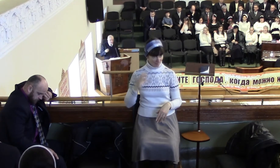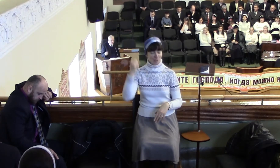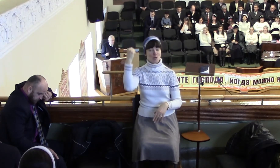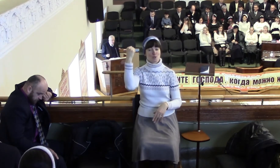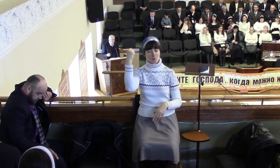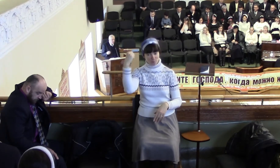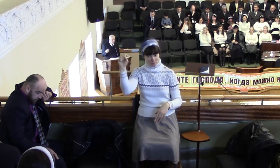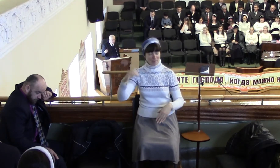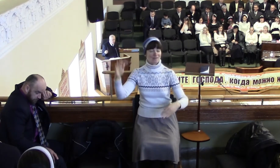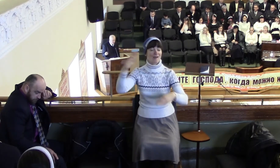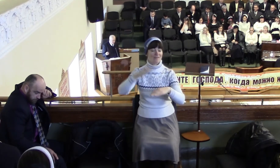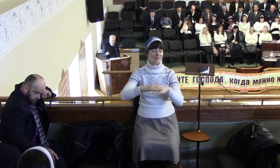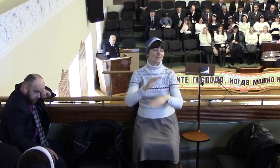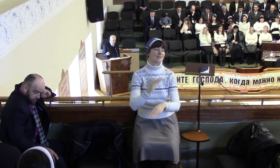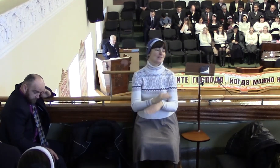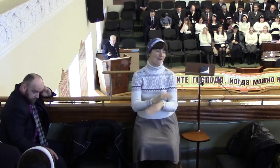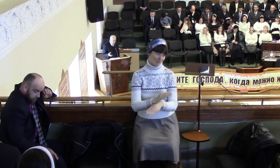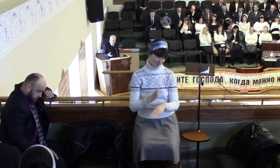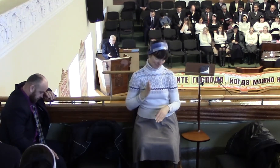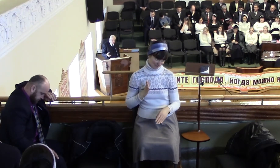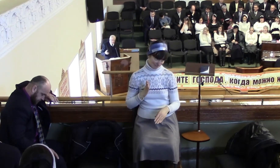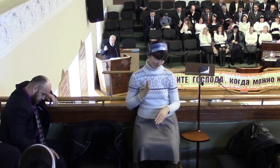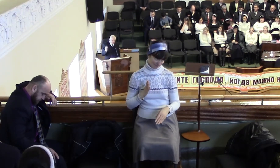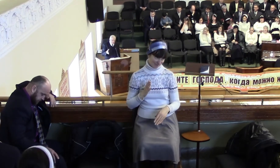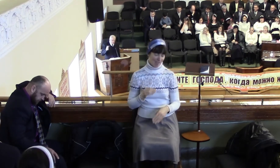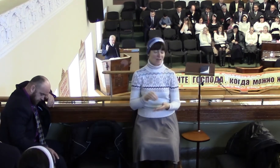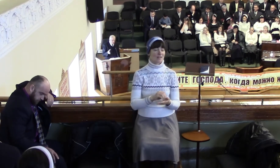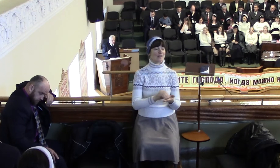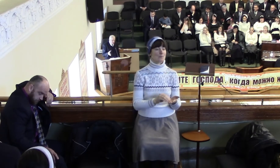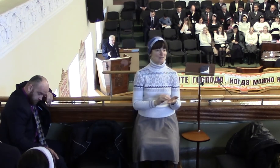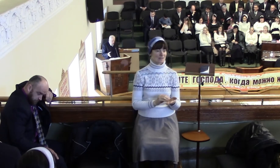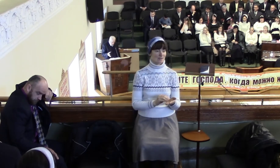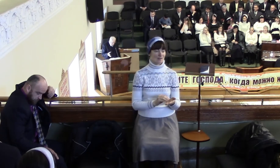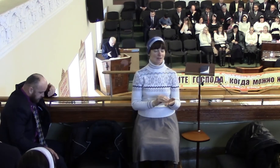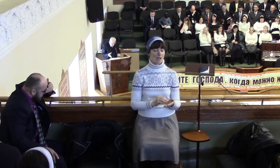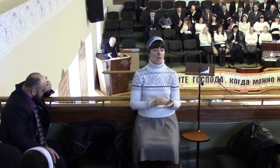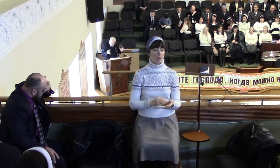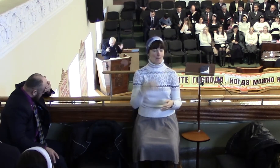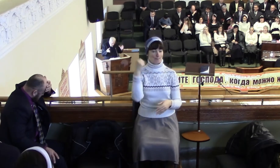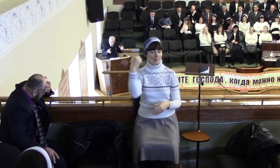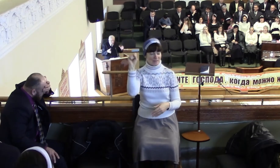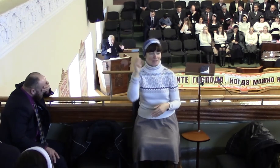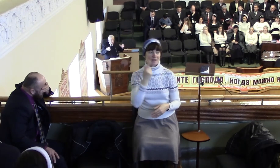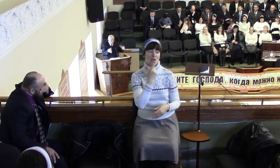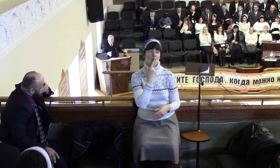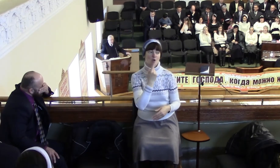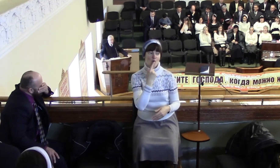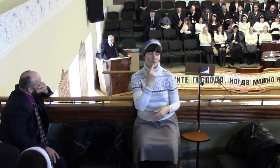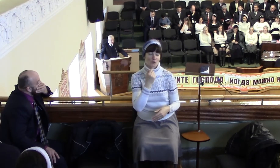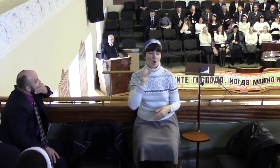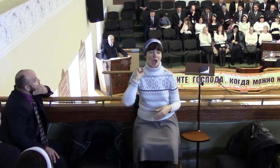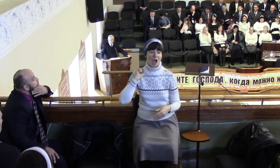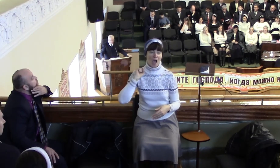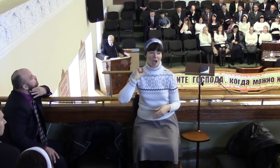они победили его кровью Агнца. Когда сатана в лютой ярости сходит, когда сатана в лютой ярости обрушивается